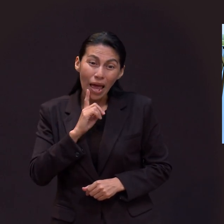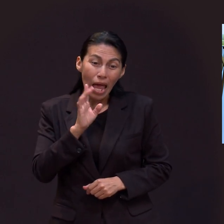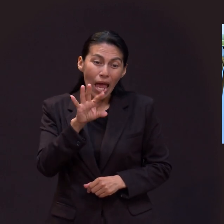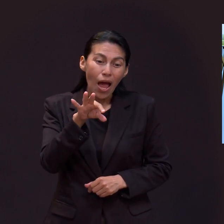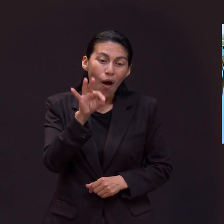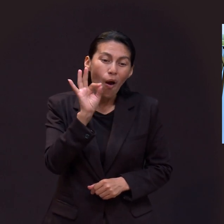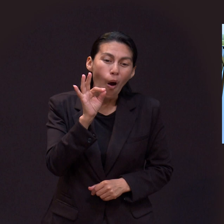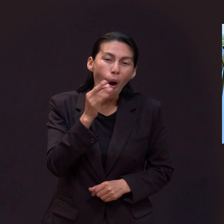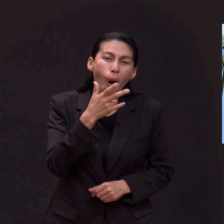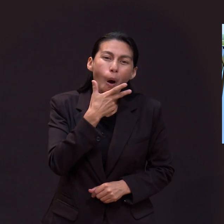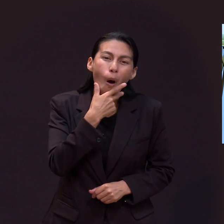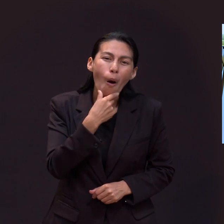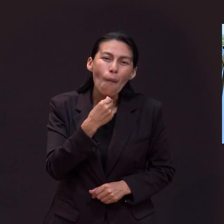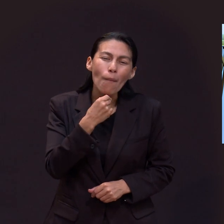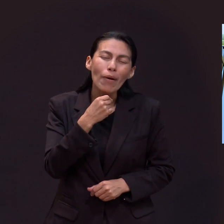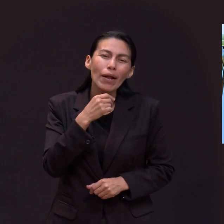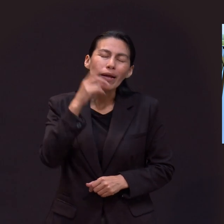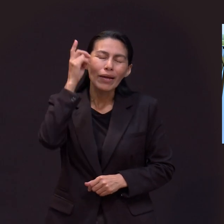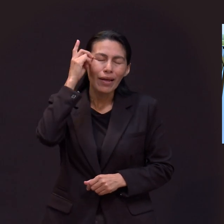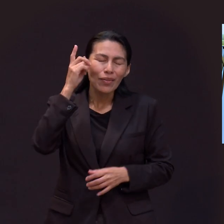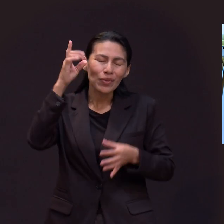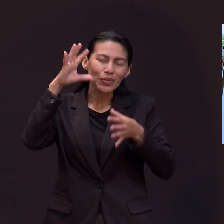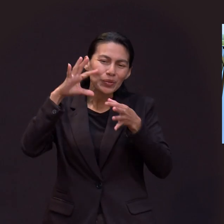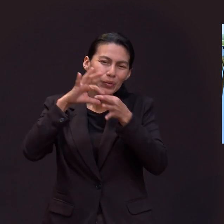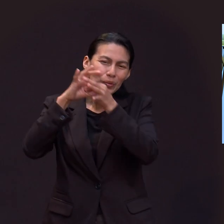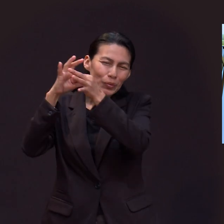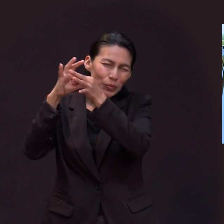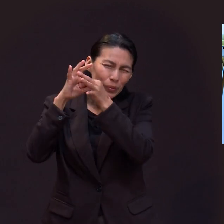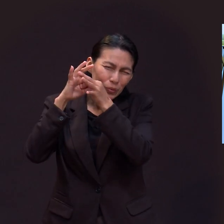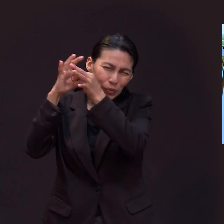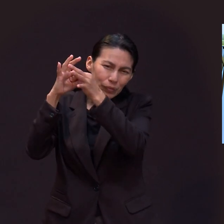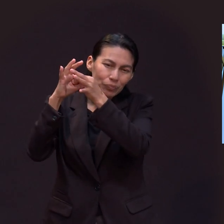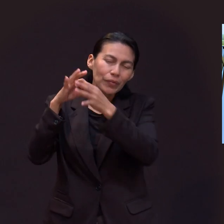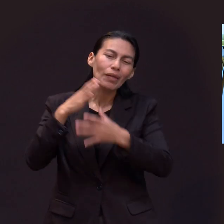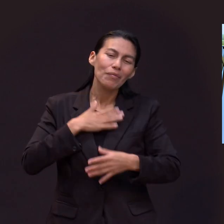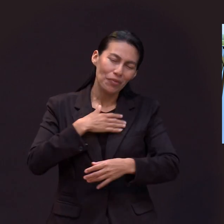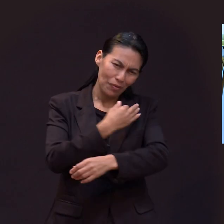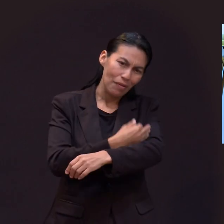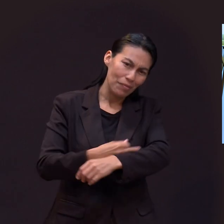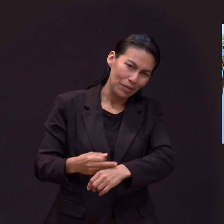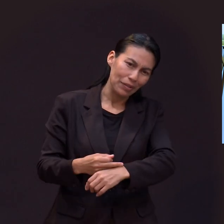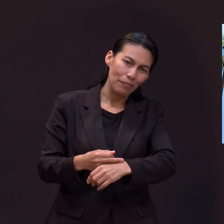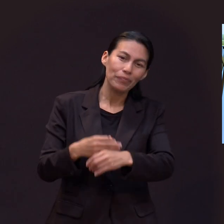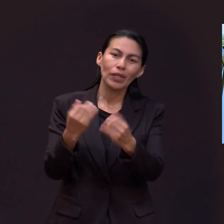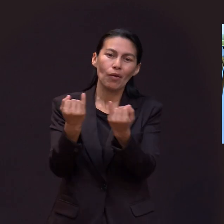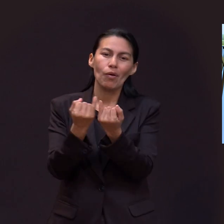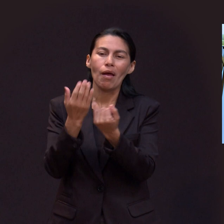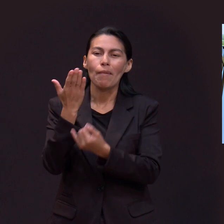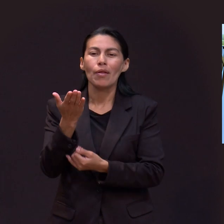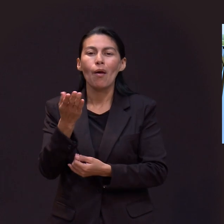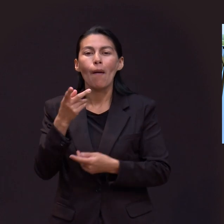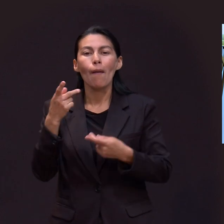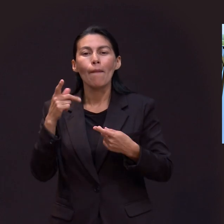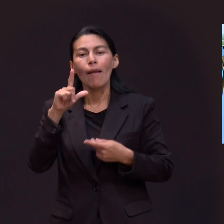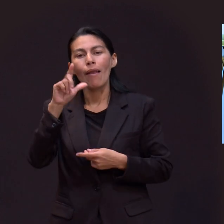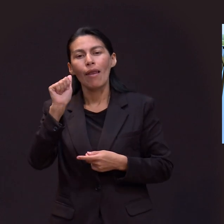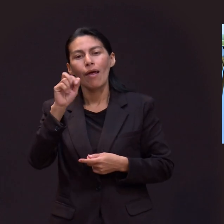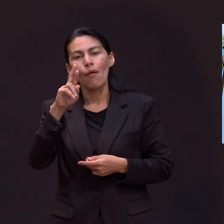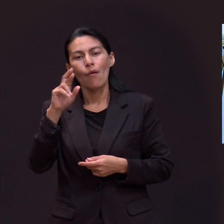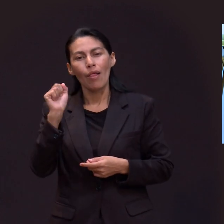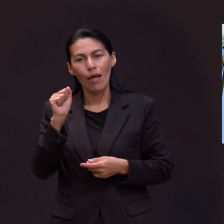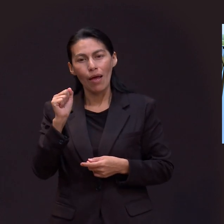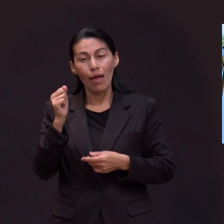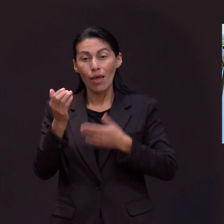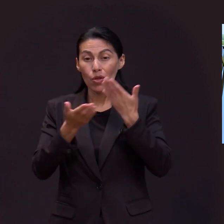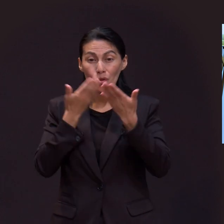dios y por la vida espiritual de toda mi familia también pido por el estudio bíblico del ahorita